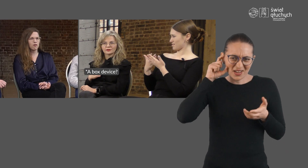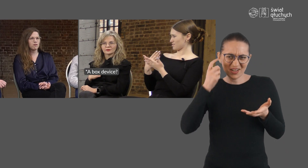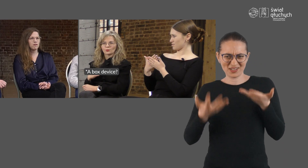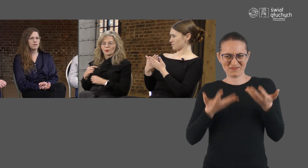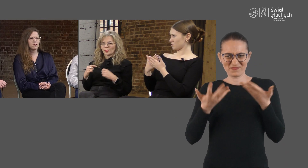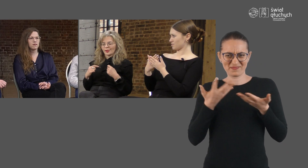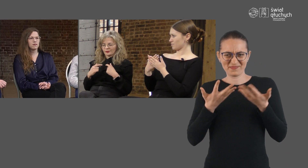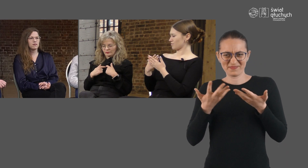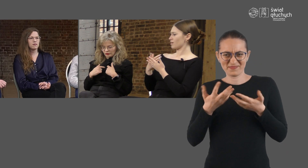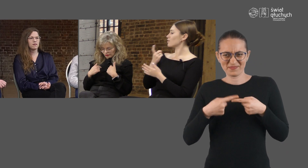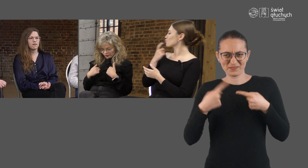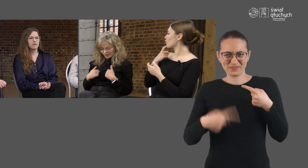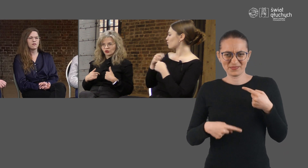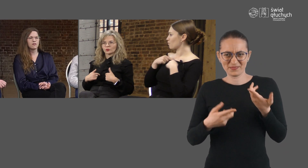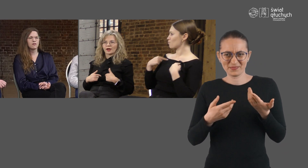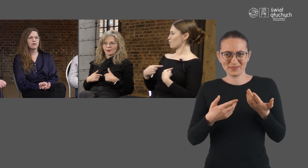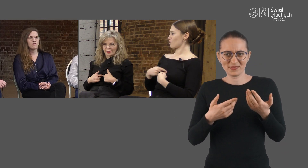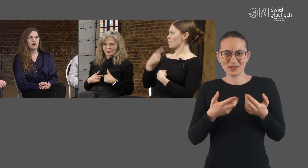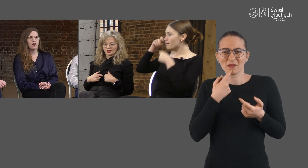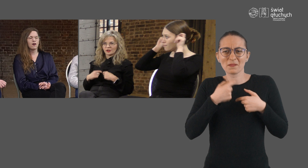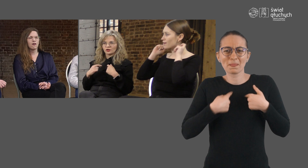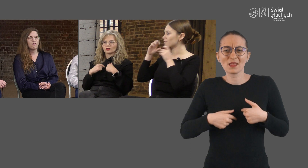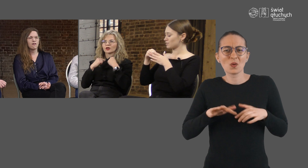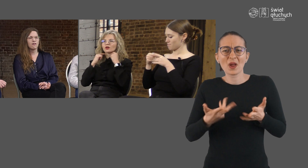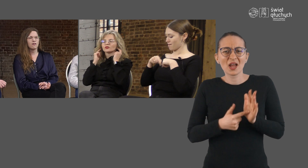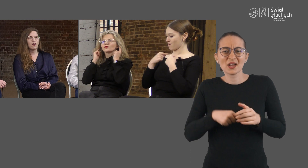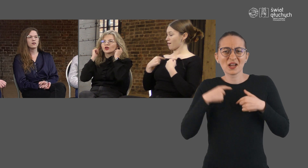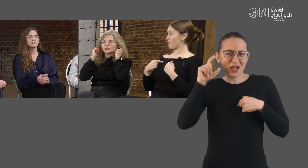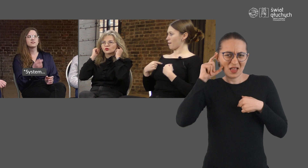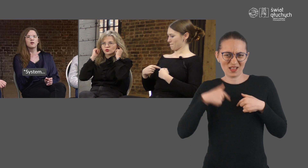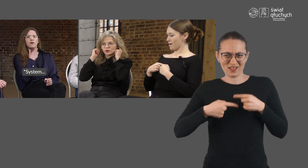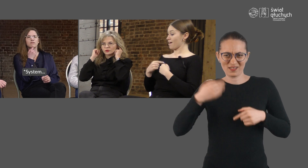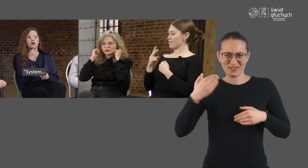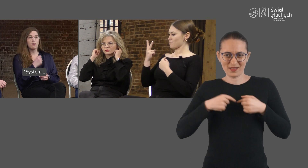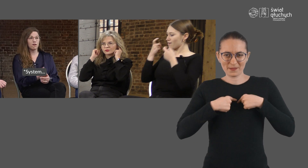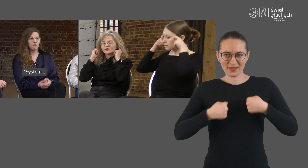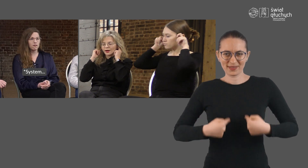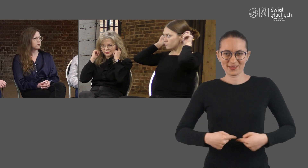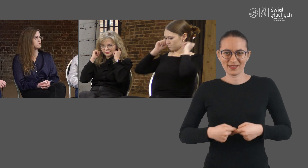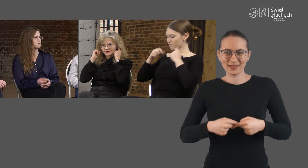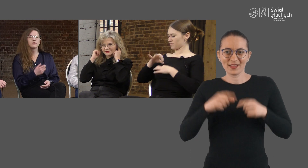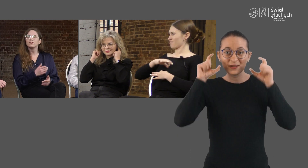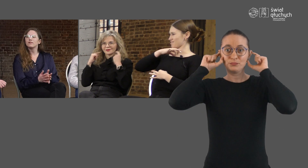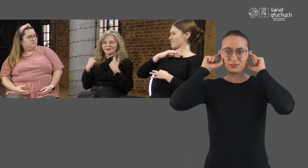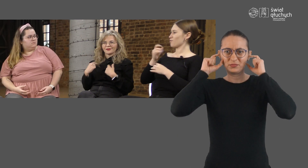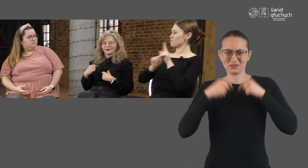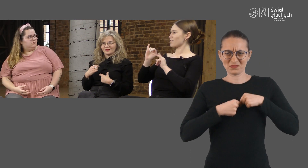Pudełkowy aparat, to masz tutaj aparacik i do tego 2 uszy. Tak.